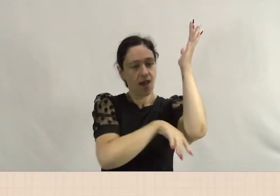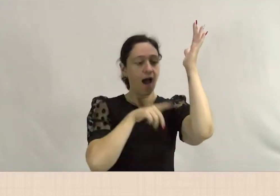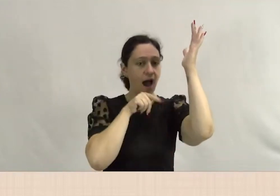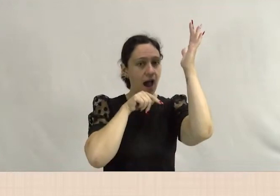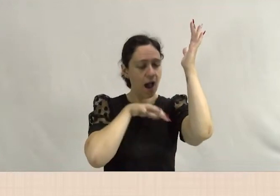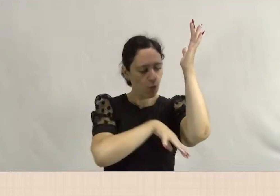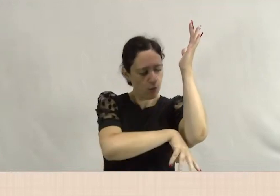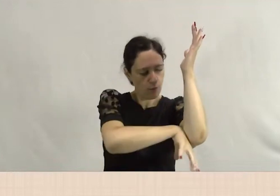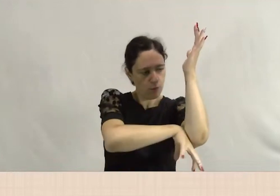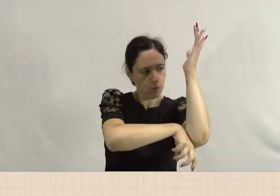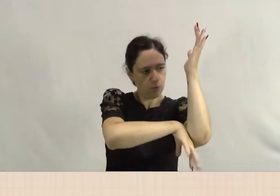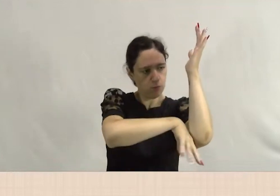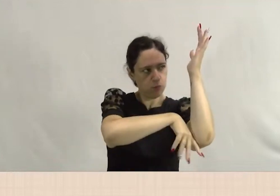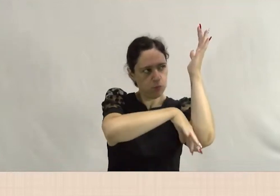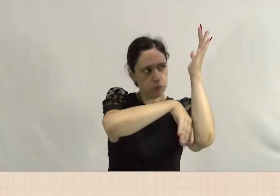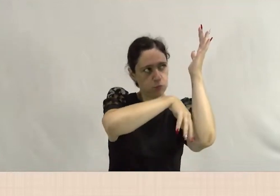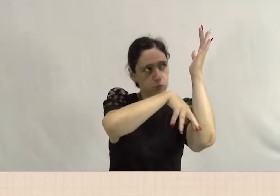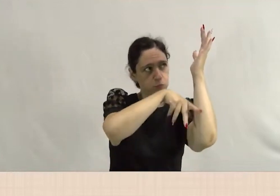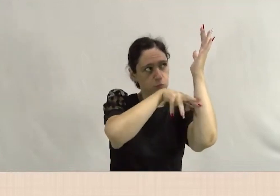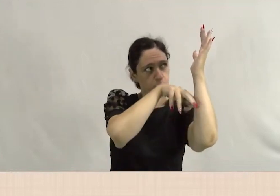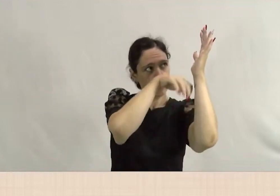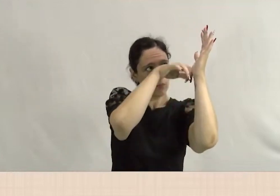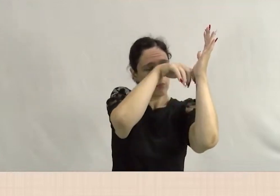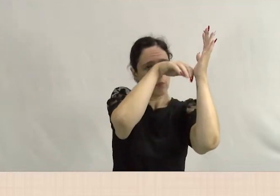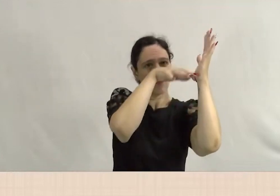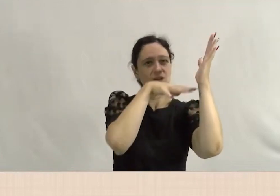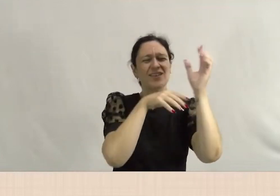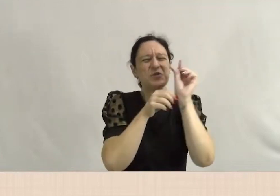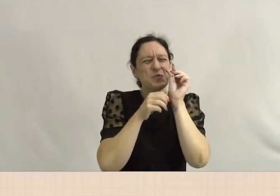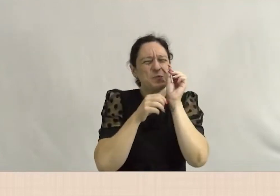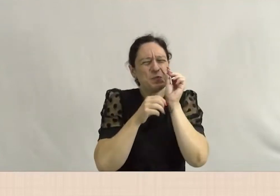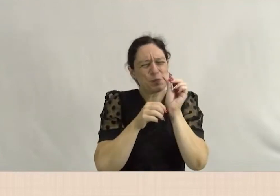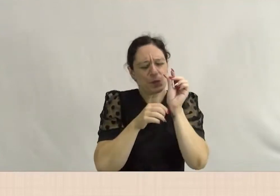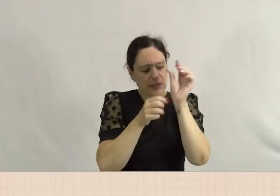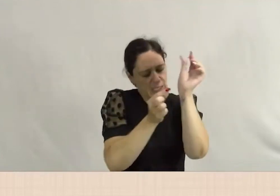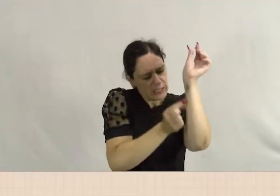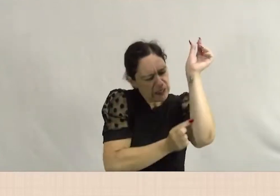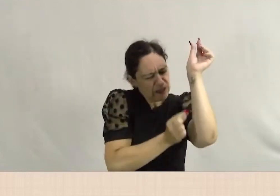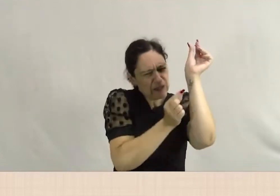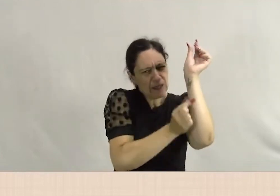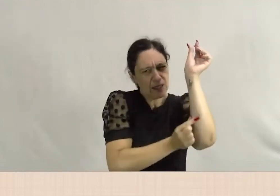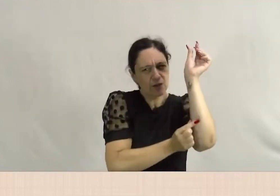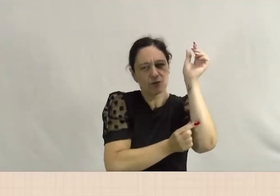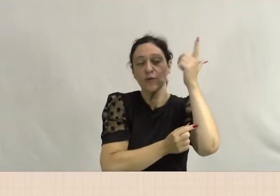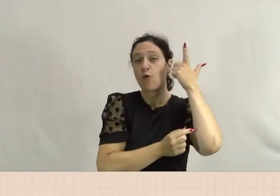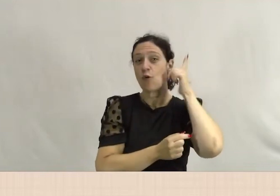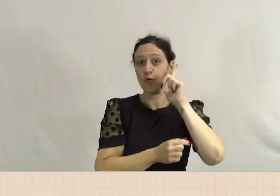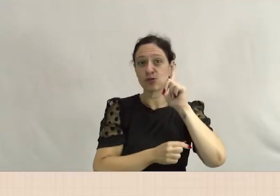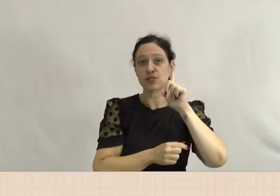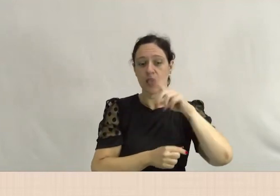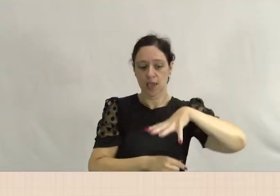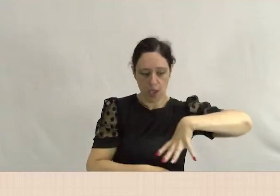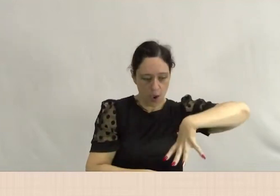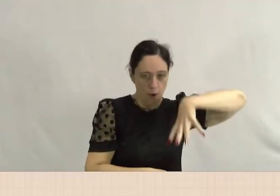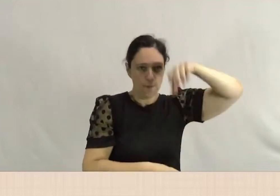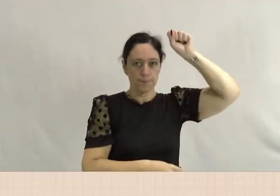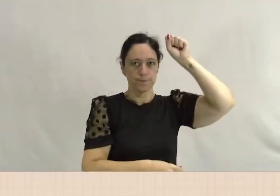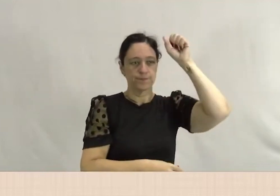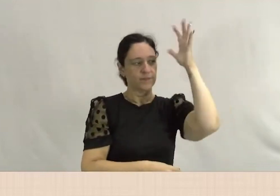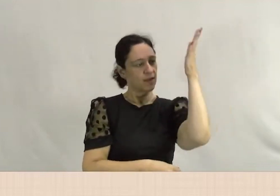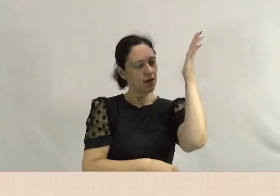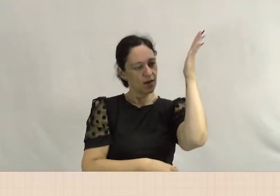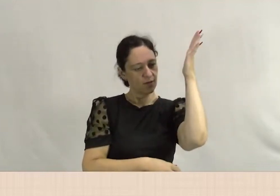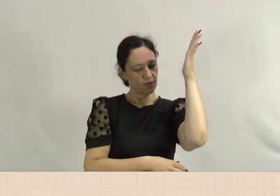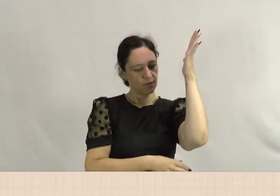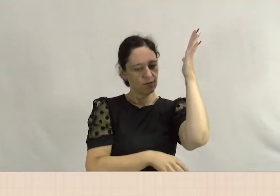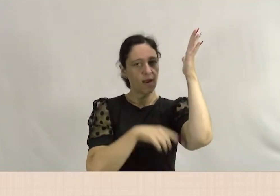que por ser orifícios tão pequenos, que a tensão superficial da água consegue empurrar lá para cima, e vai lá na